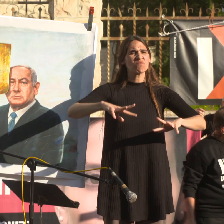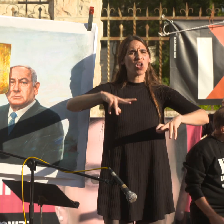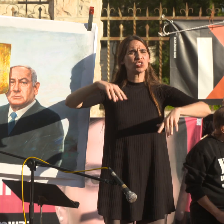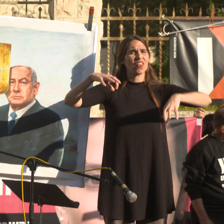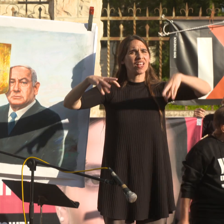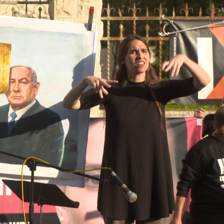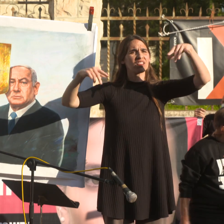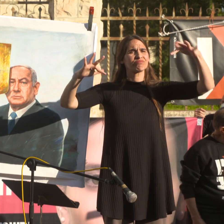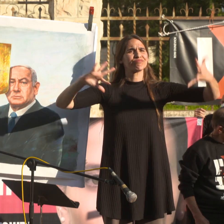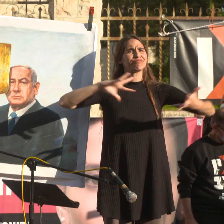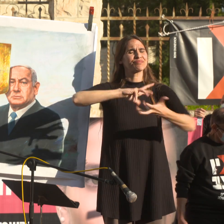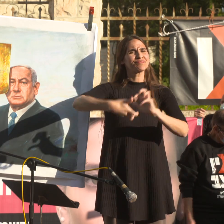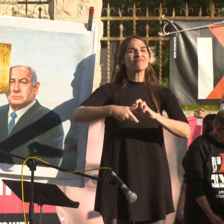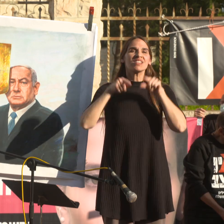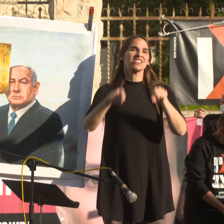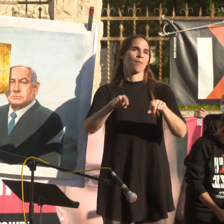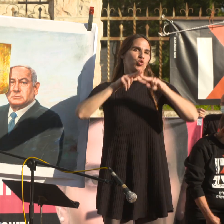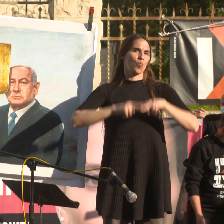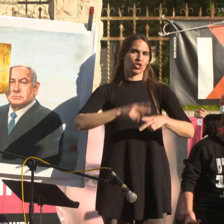שהוא משאיר לנו.